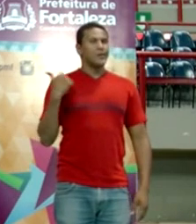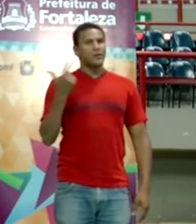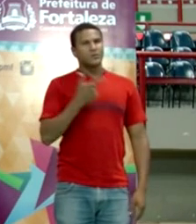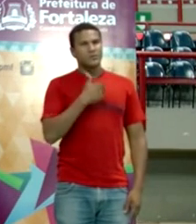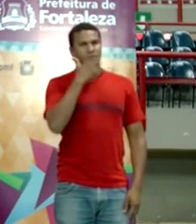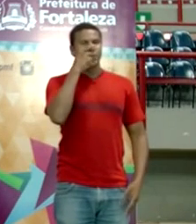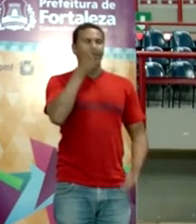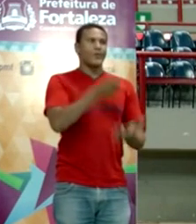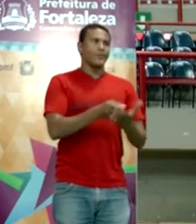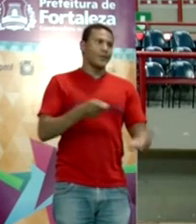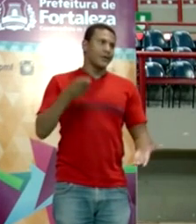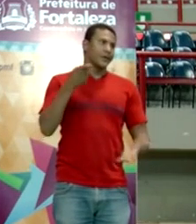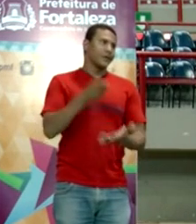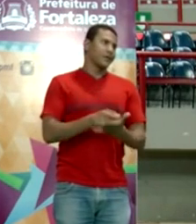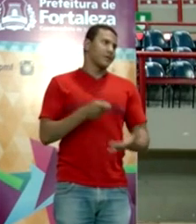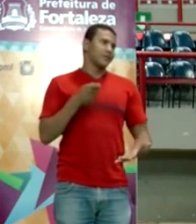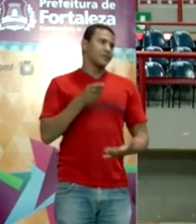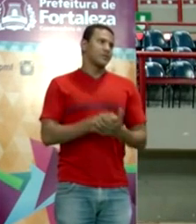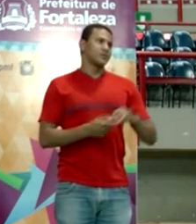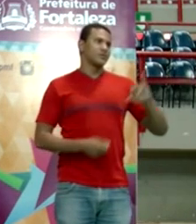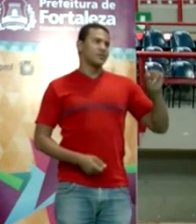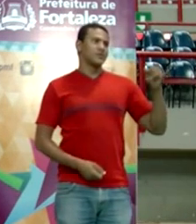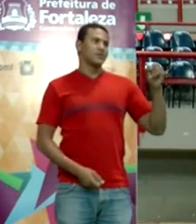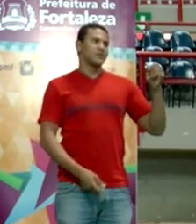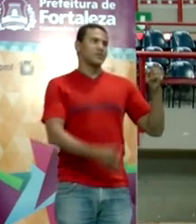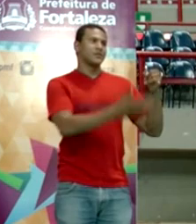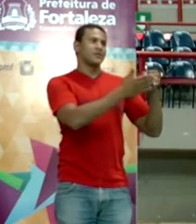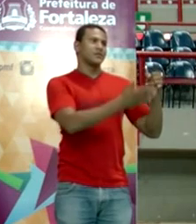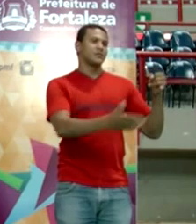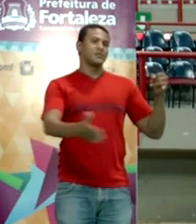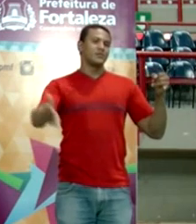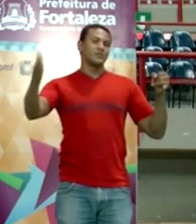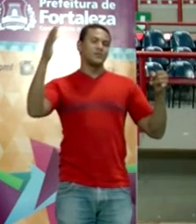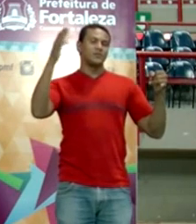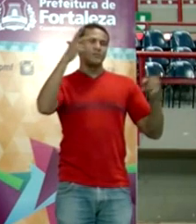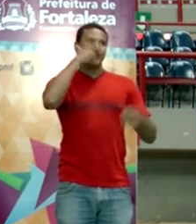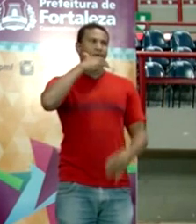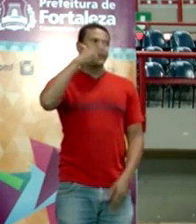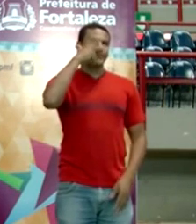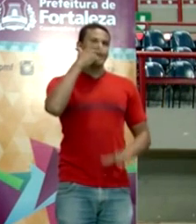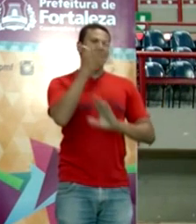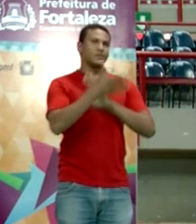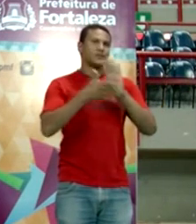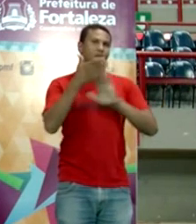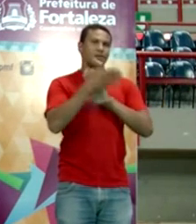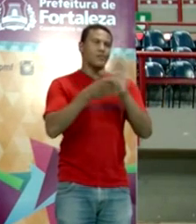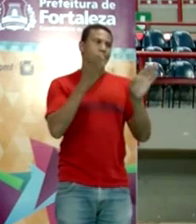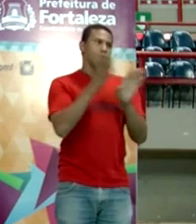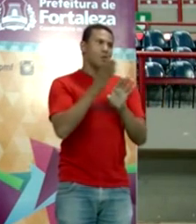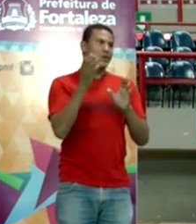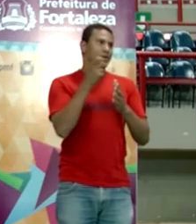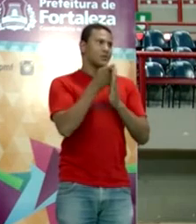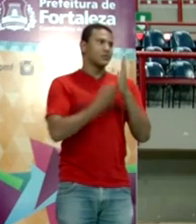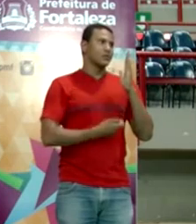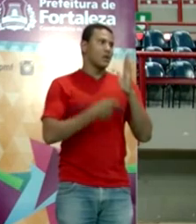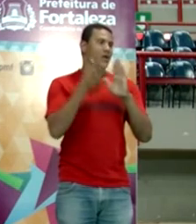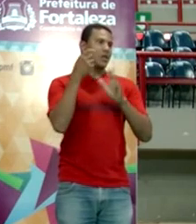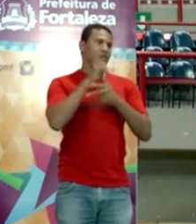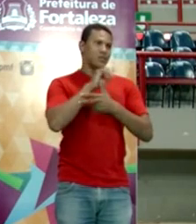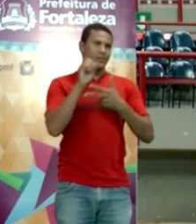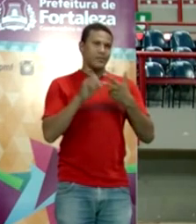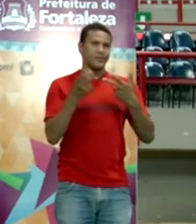passar o ano todinho estudando apenas um tipo de texto por causa da redação do Enem. Você passa o ano